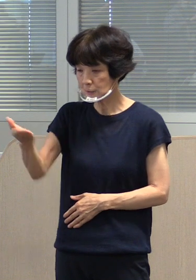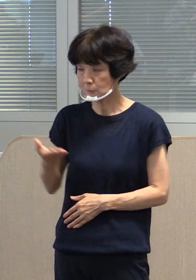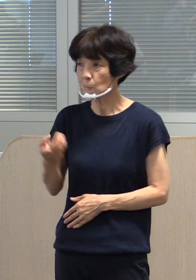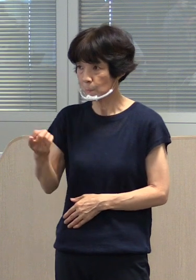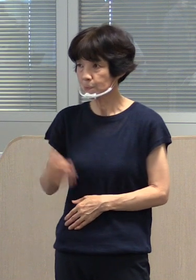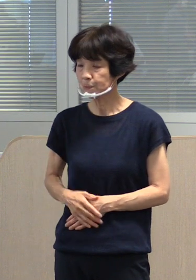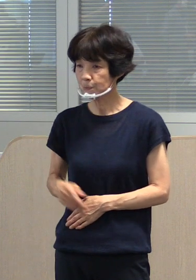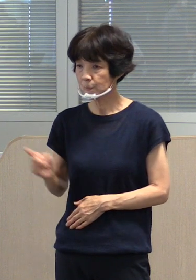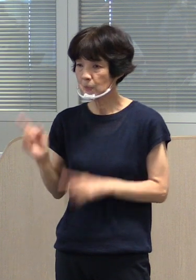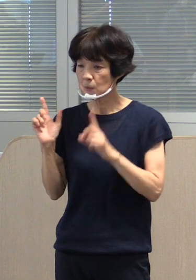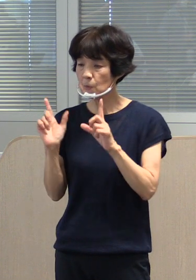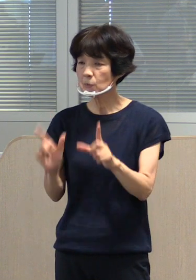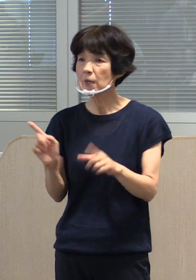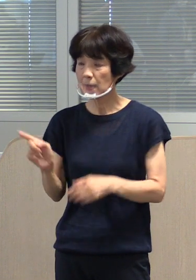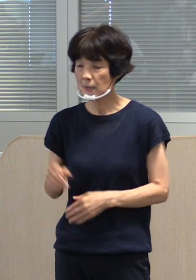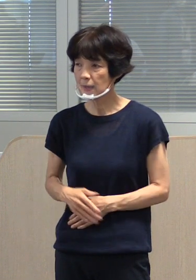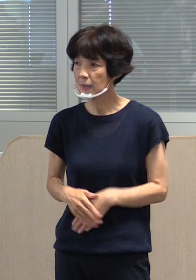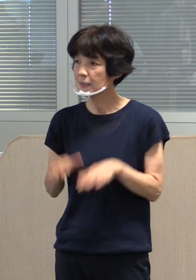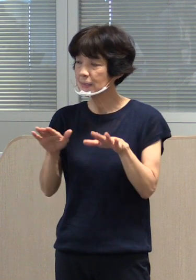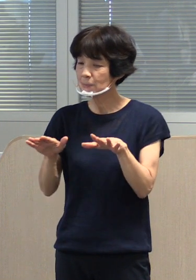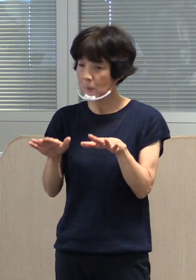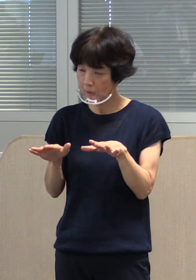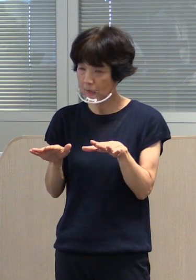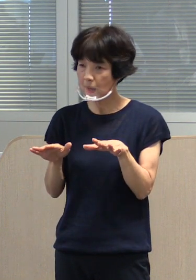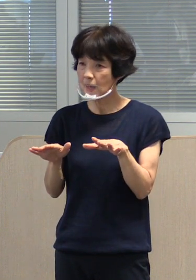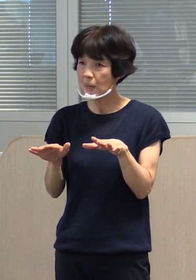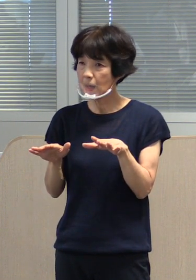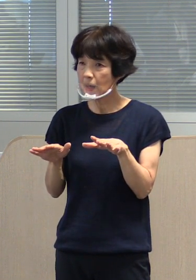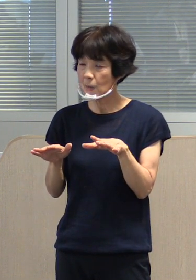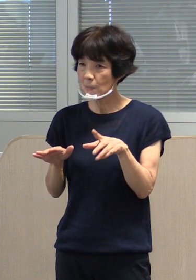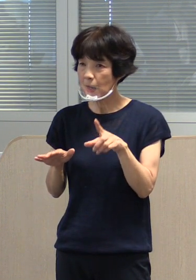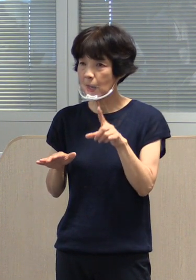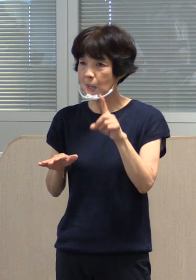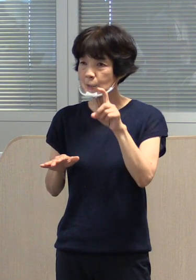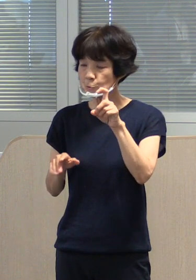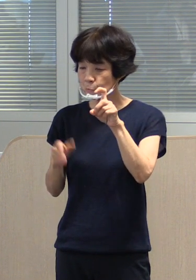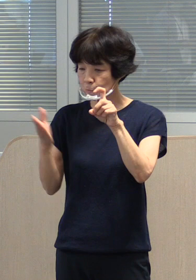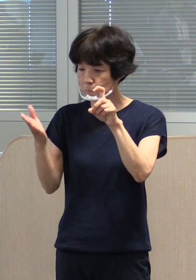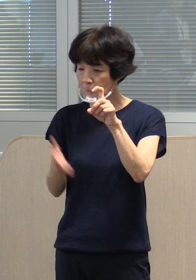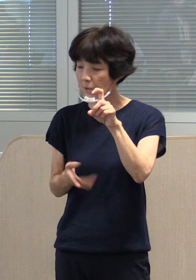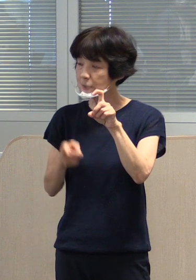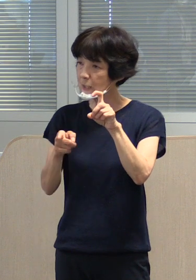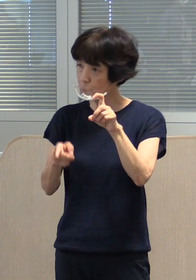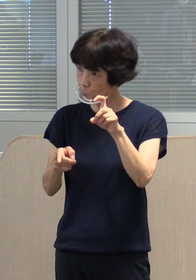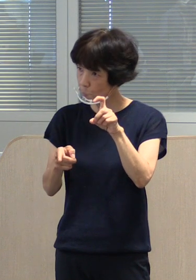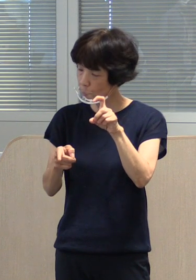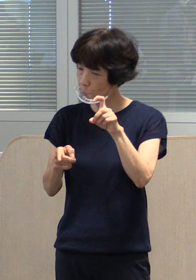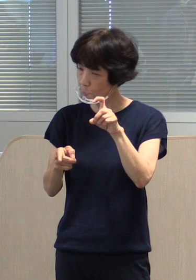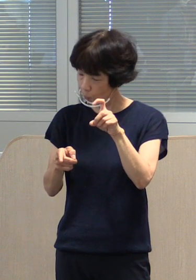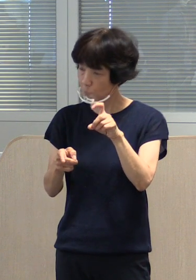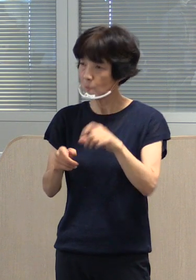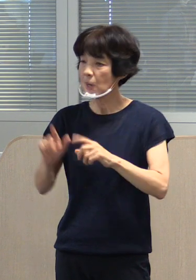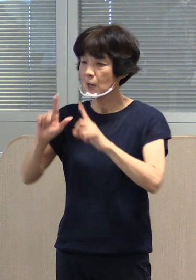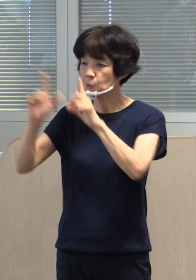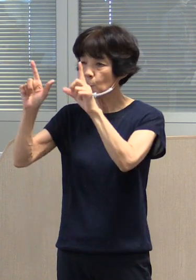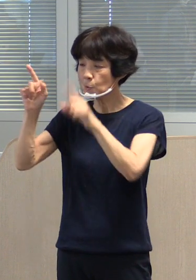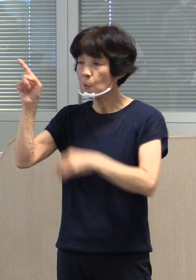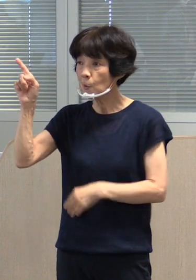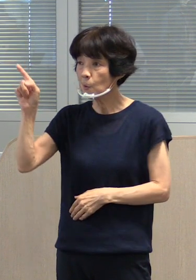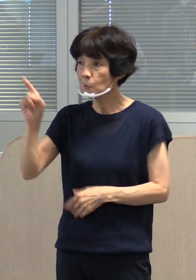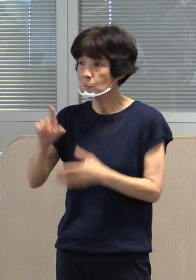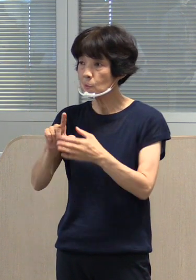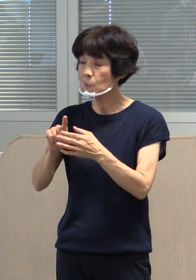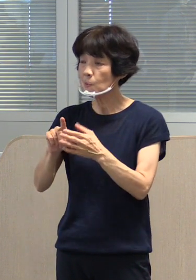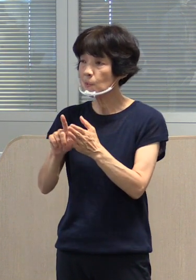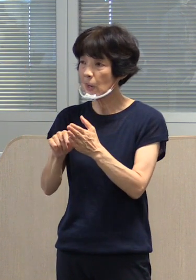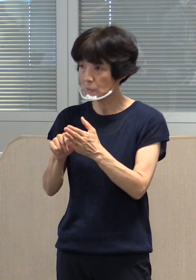あの今のところあの、まあ、10% までいかないけどね、ただ東京あたりは今日は始まる